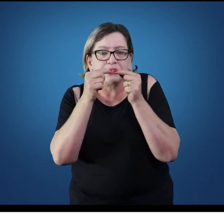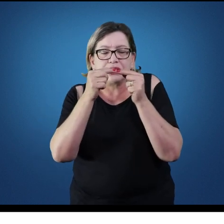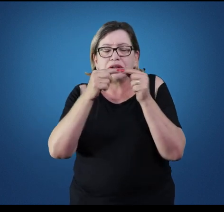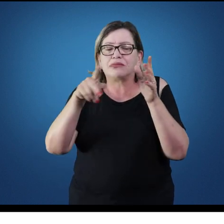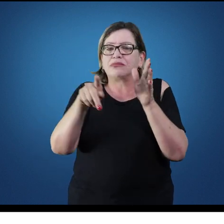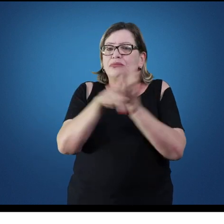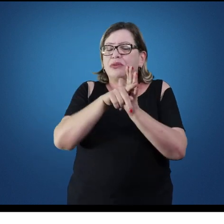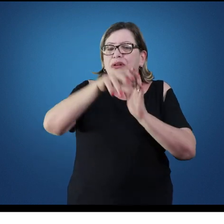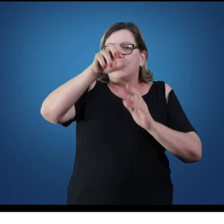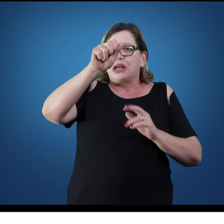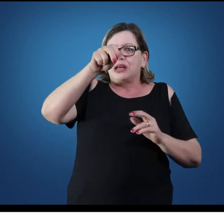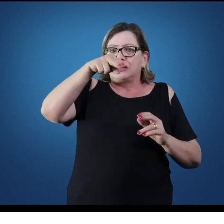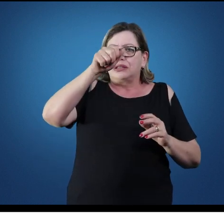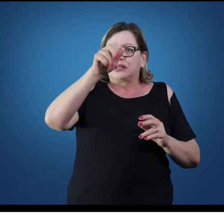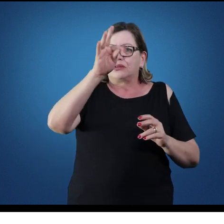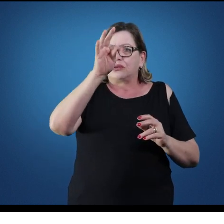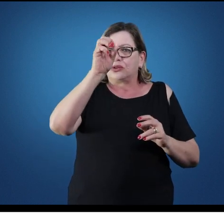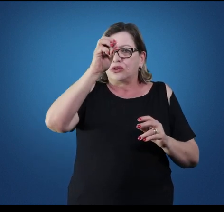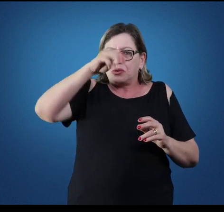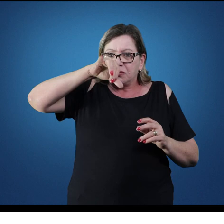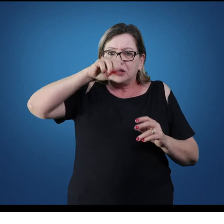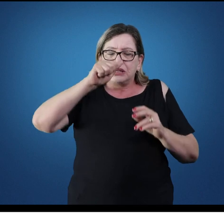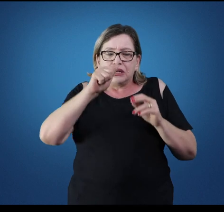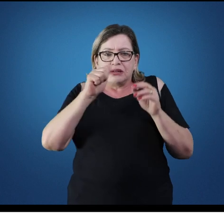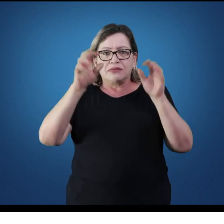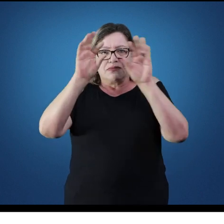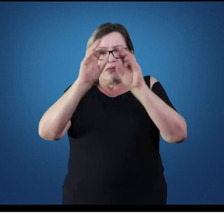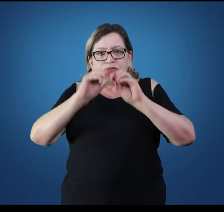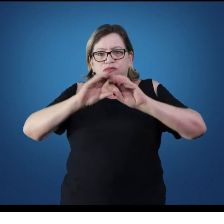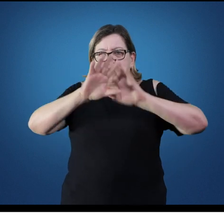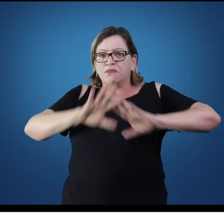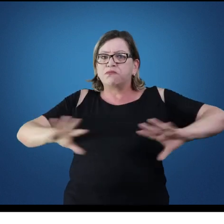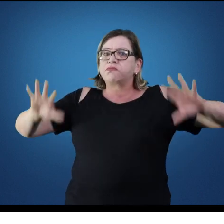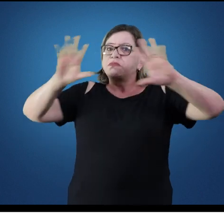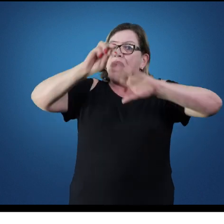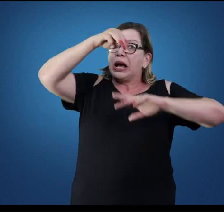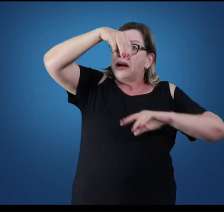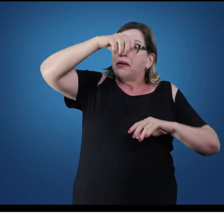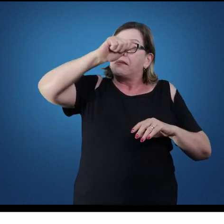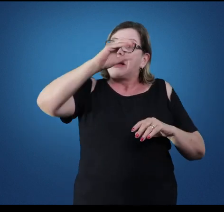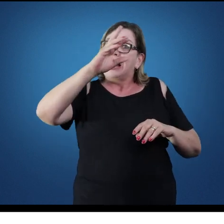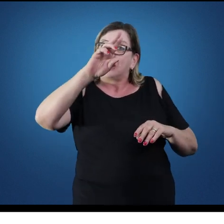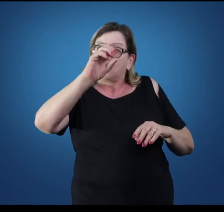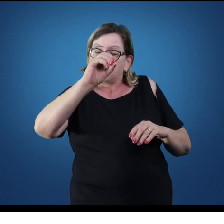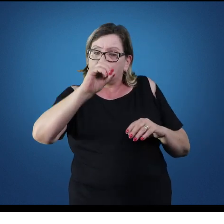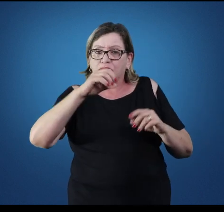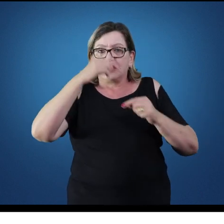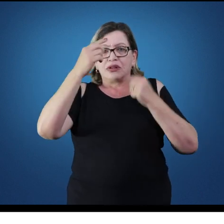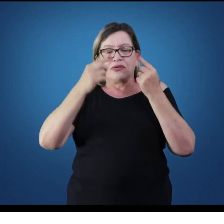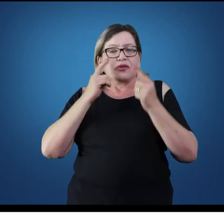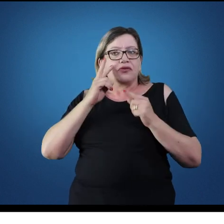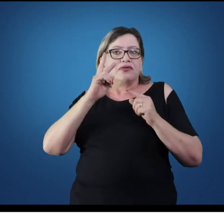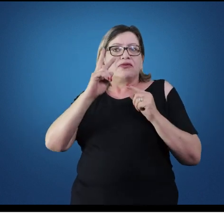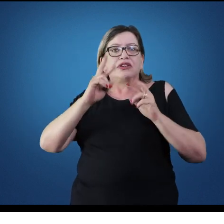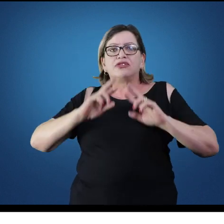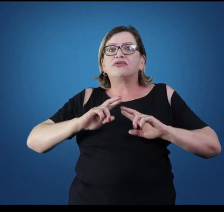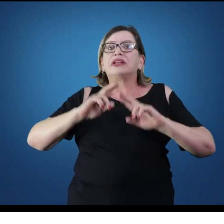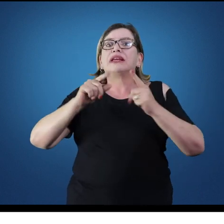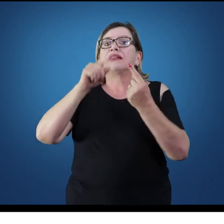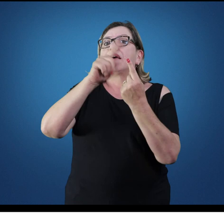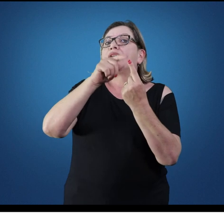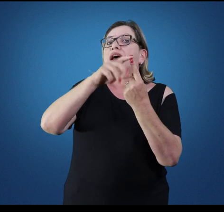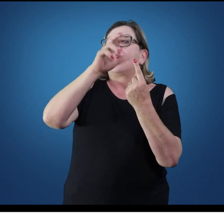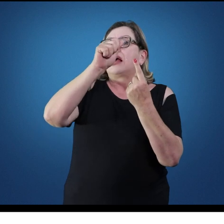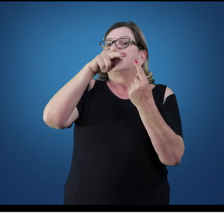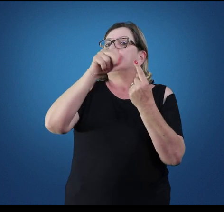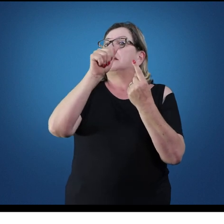anatomia estuda, principalmente no seu aspecto macroscópico. Então, vocês verão diferenças entre a anatomia para a fisiologia. Aqui na anatomia, nós vamos